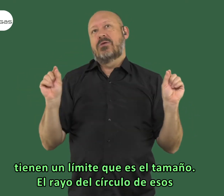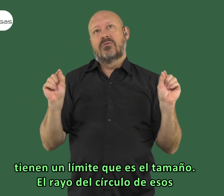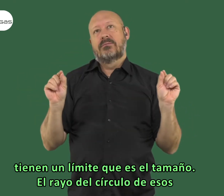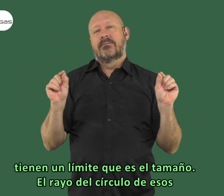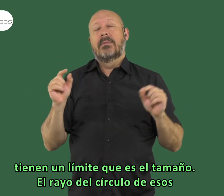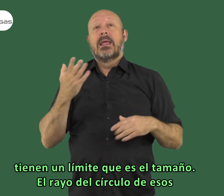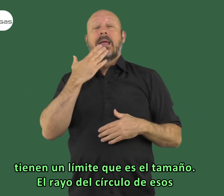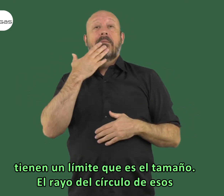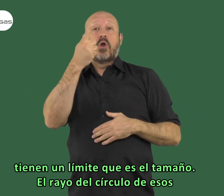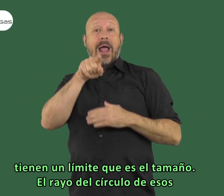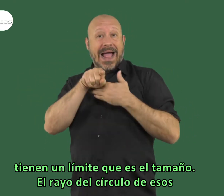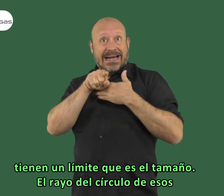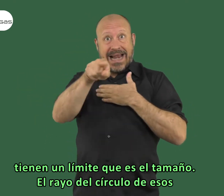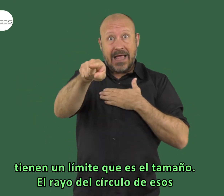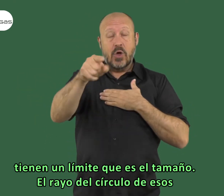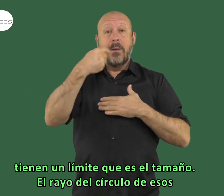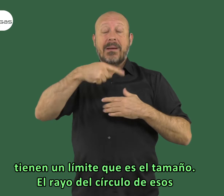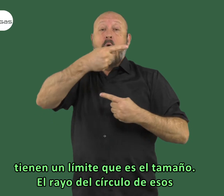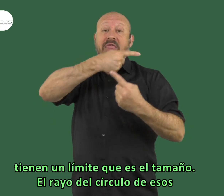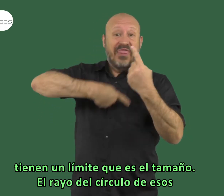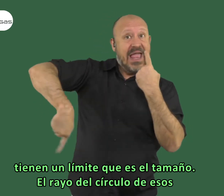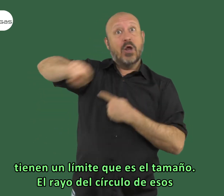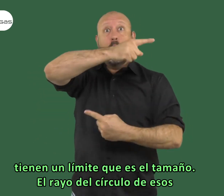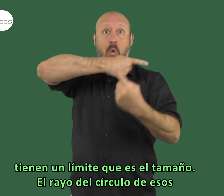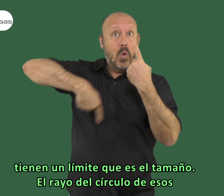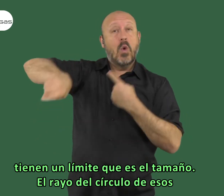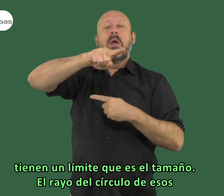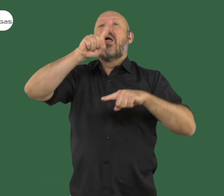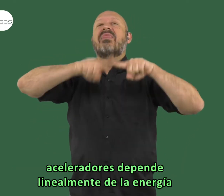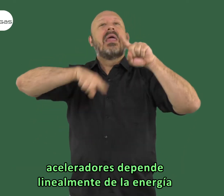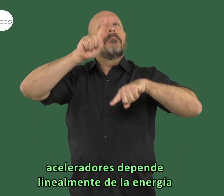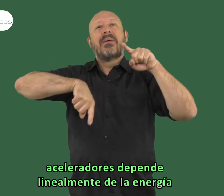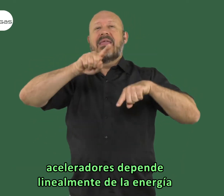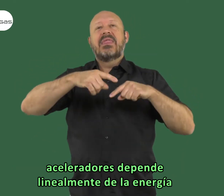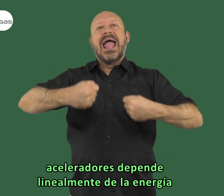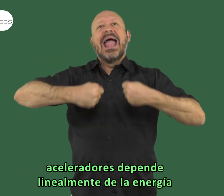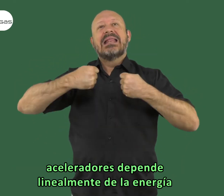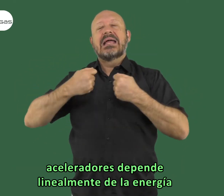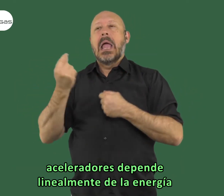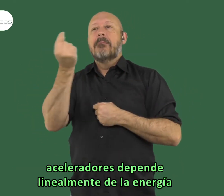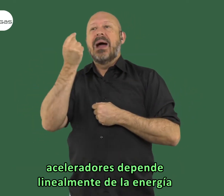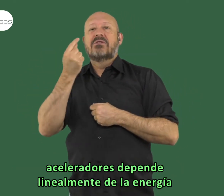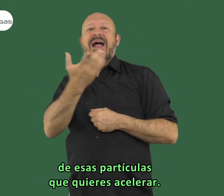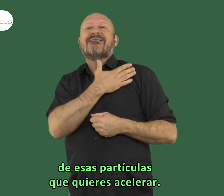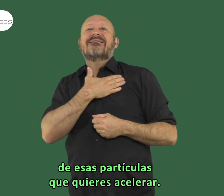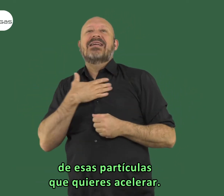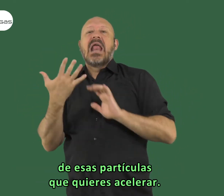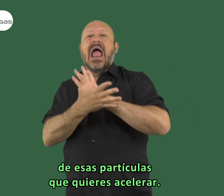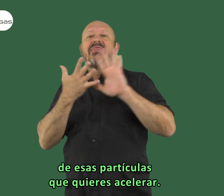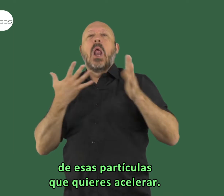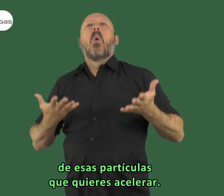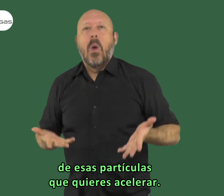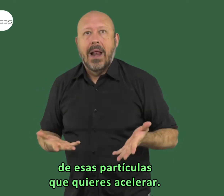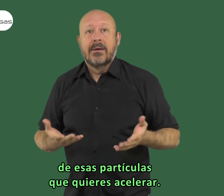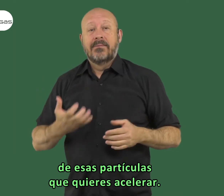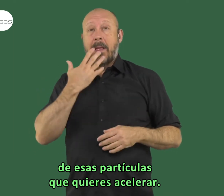es el tamaño. Entonces el rayo del círculo de esas aceleraciones depende linealmente de la energía de las partículas que